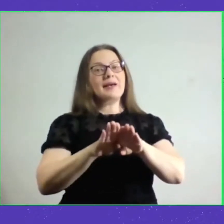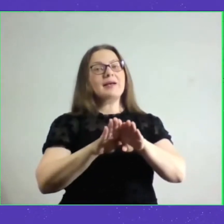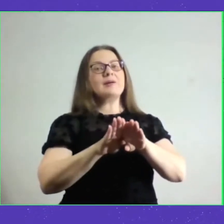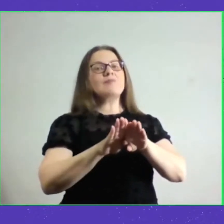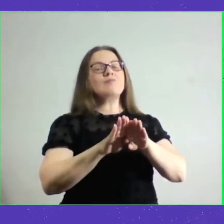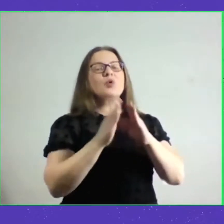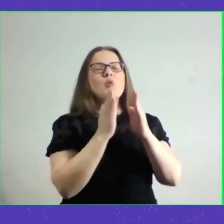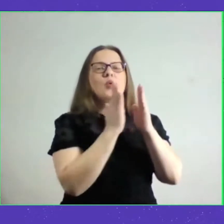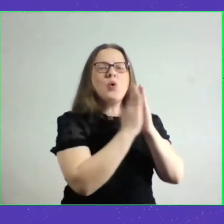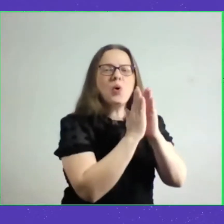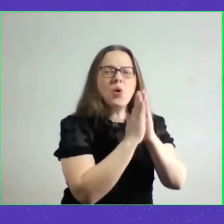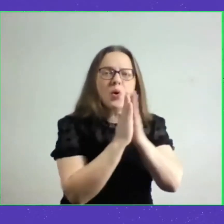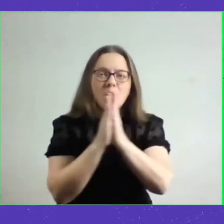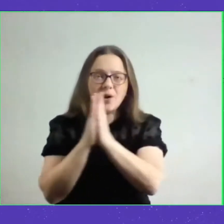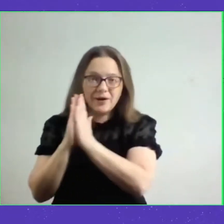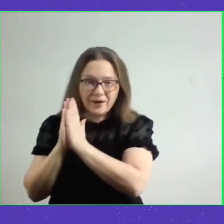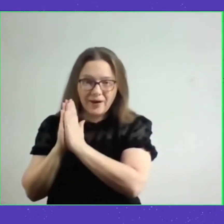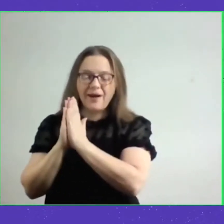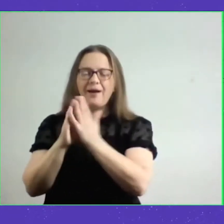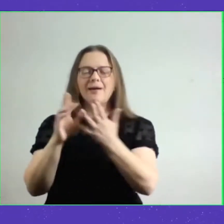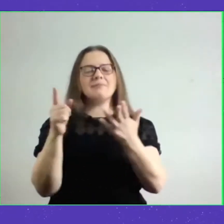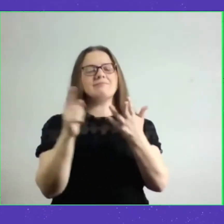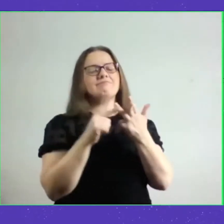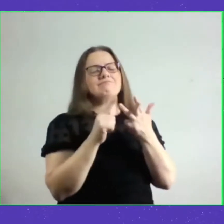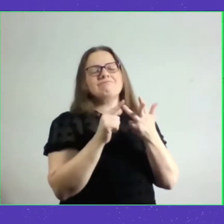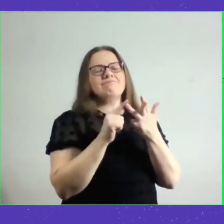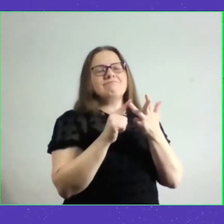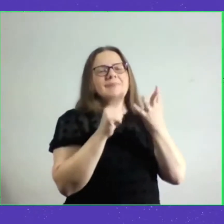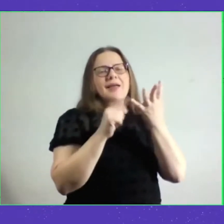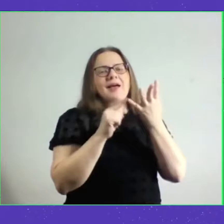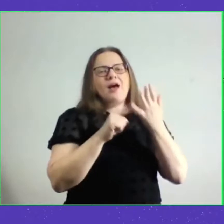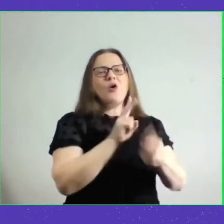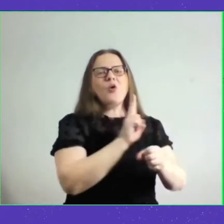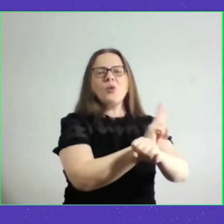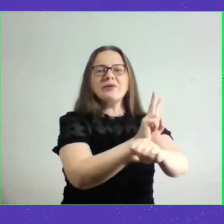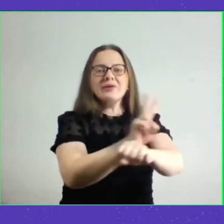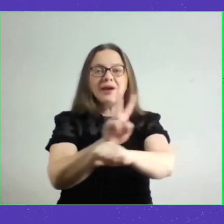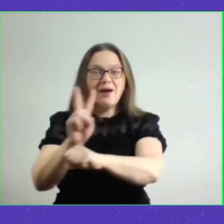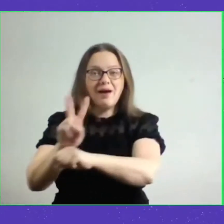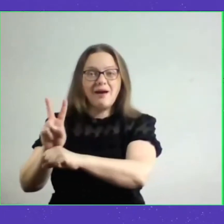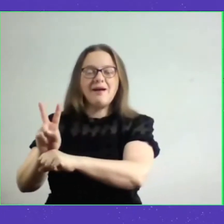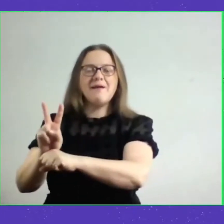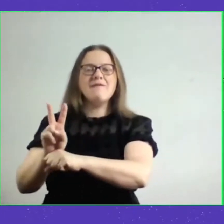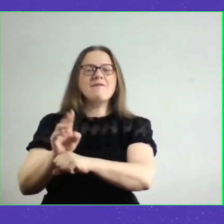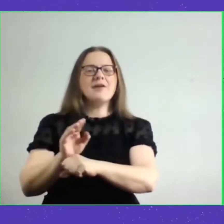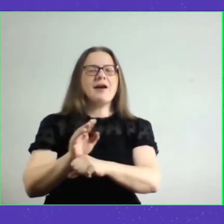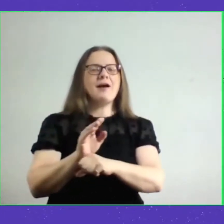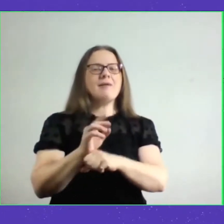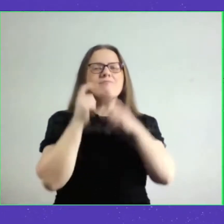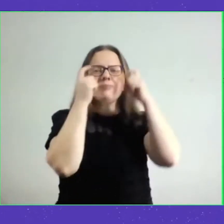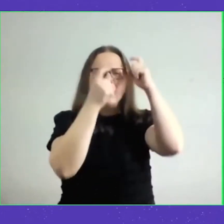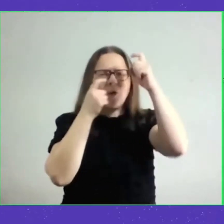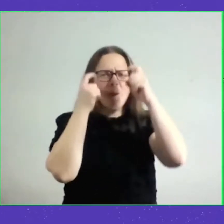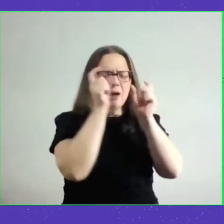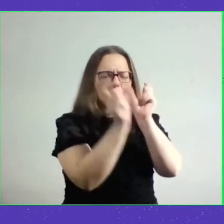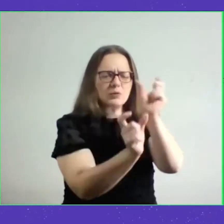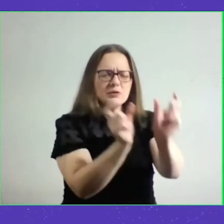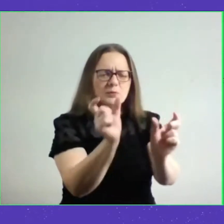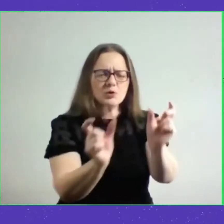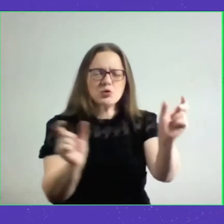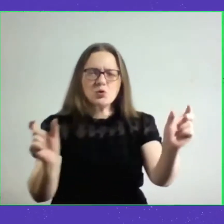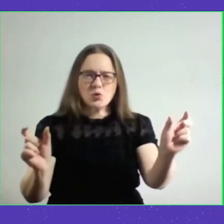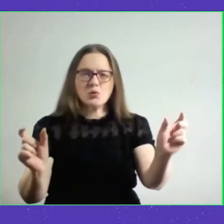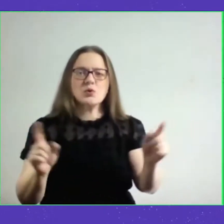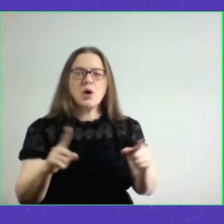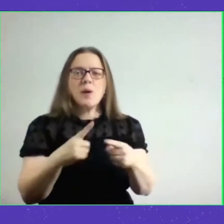pessoas, orar pelas pessoas, cuidar delas, nos preocupar com elas. Deus se preocupa com